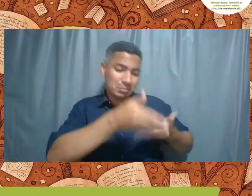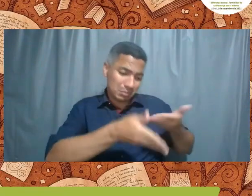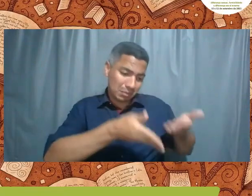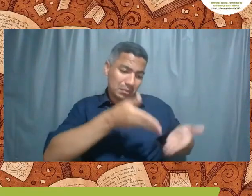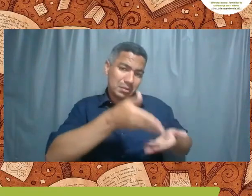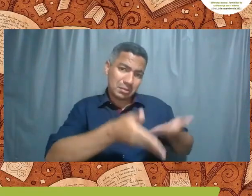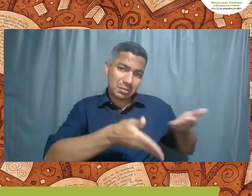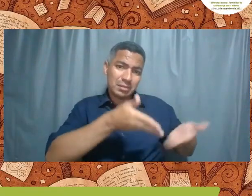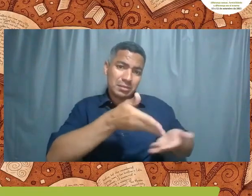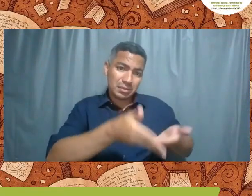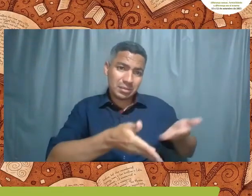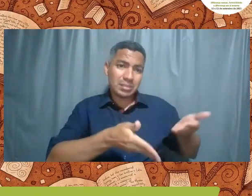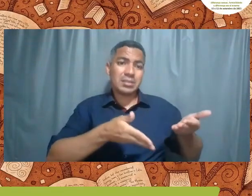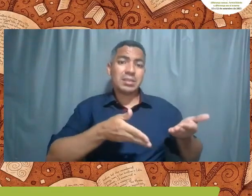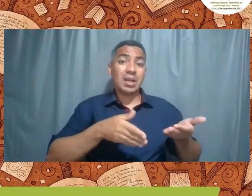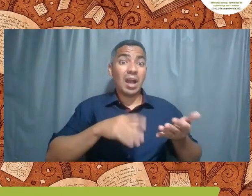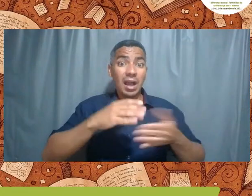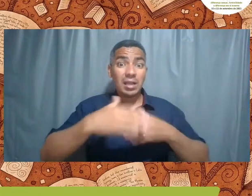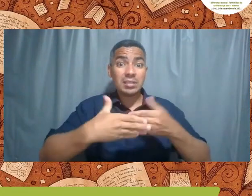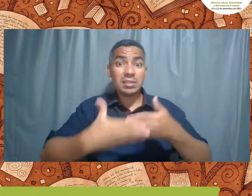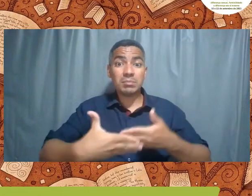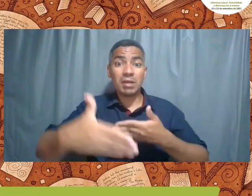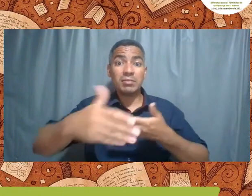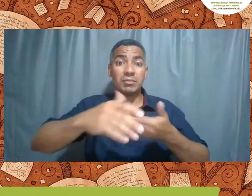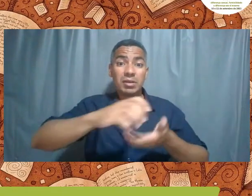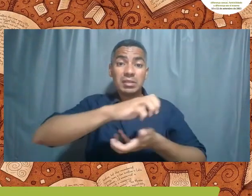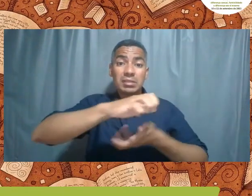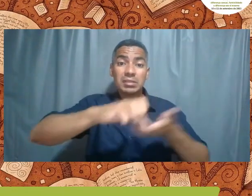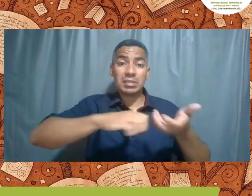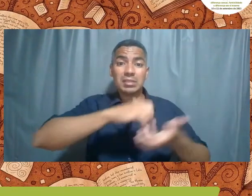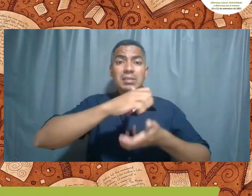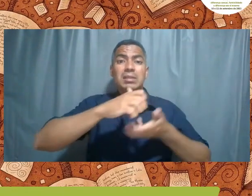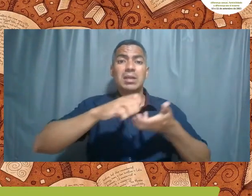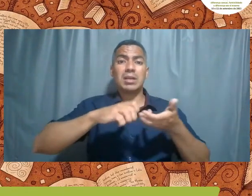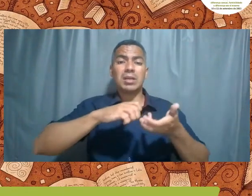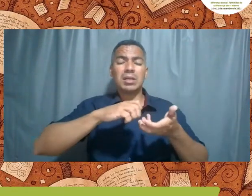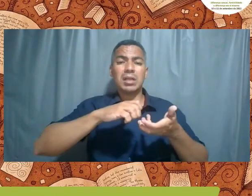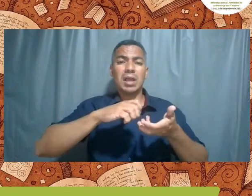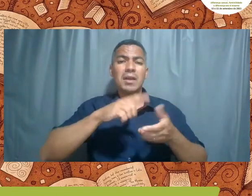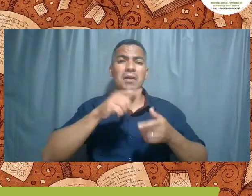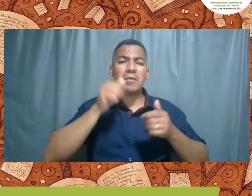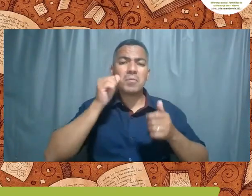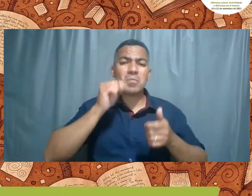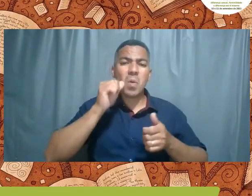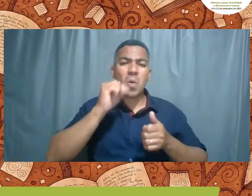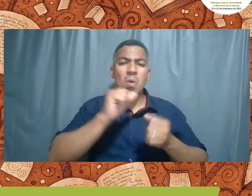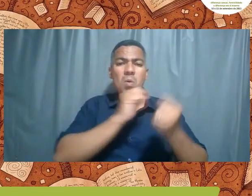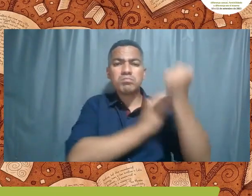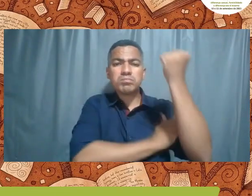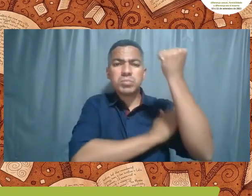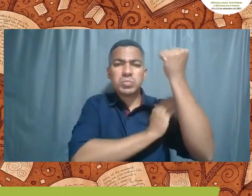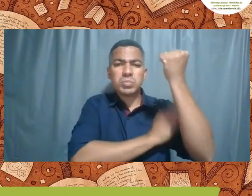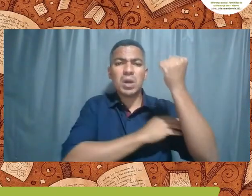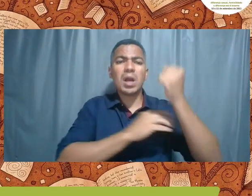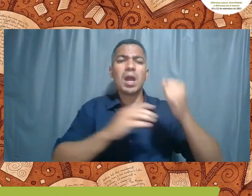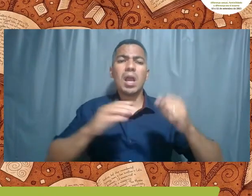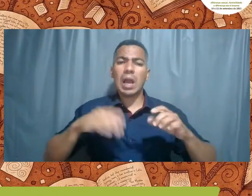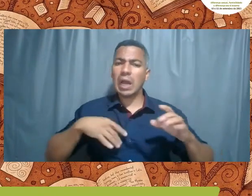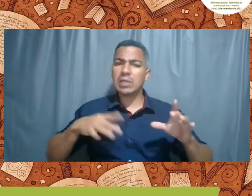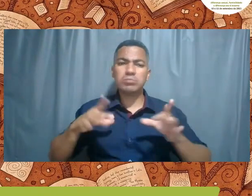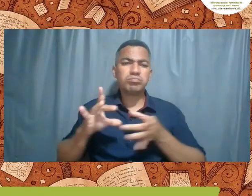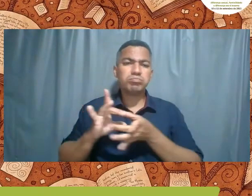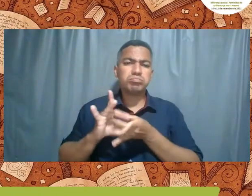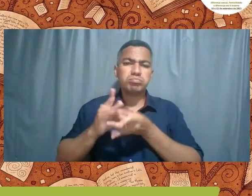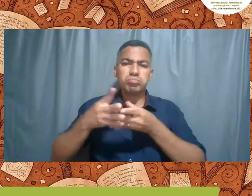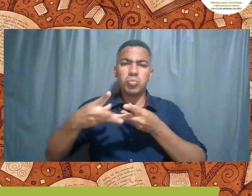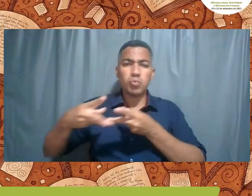Revolução Feminista Igualitária dos anos 50 e 60 subverteu essas linhas de forças. As